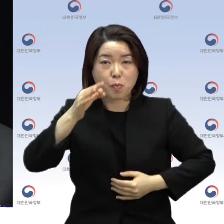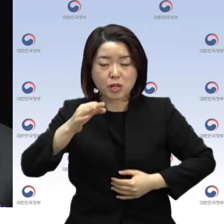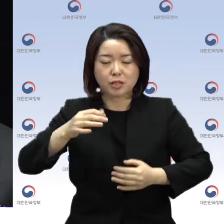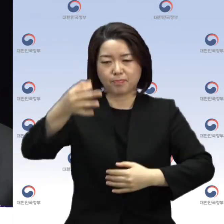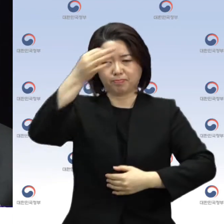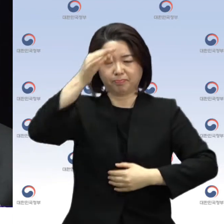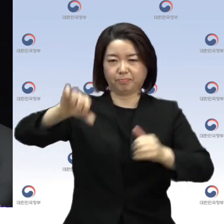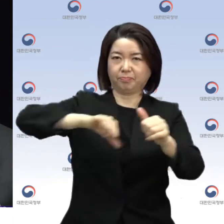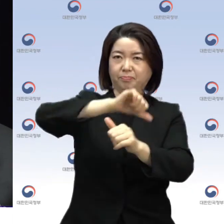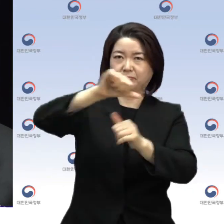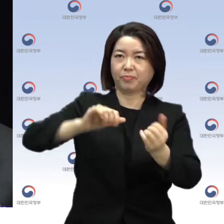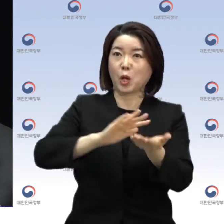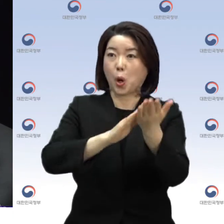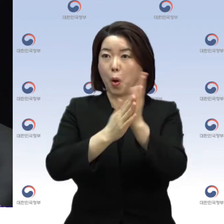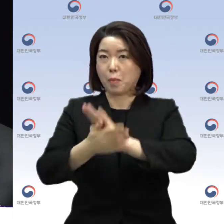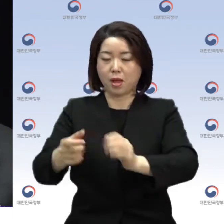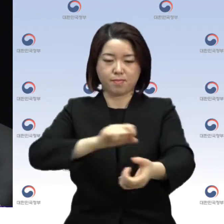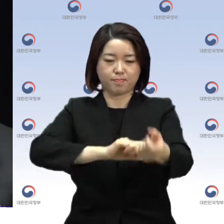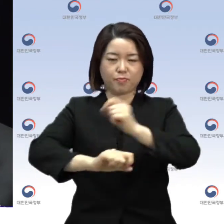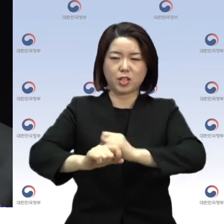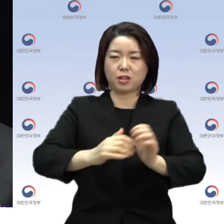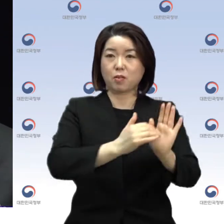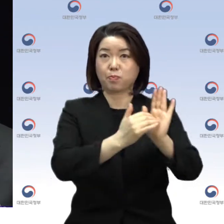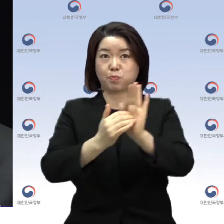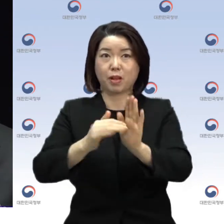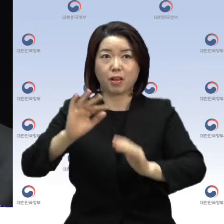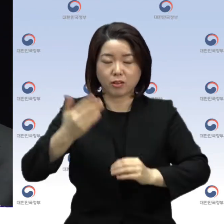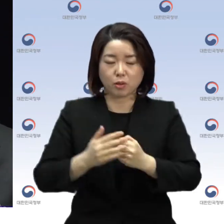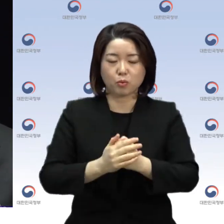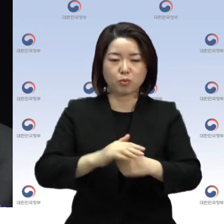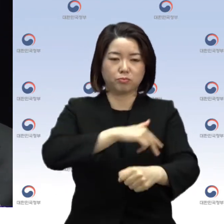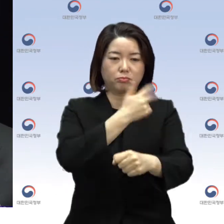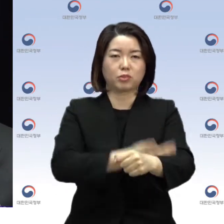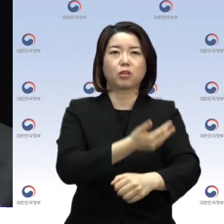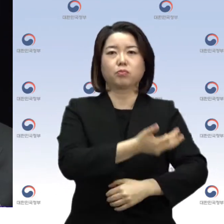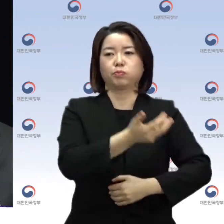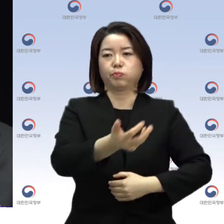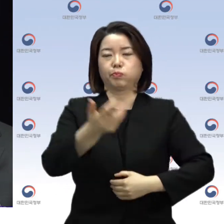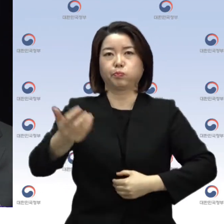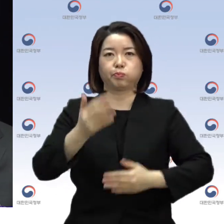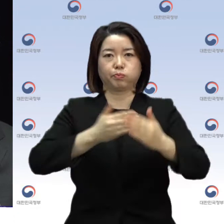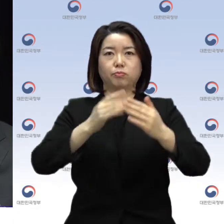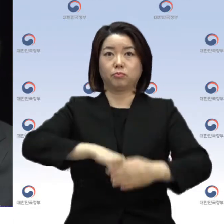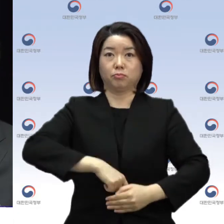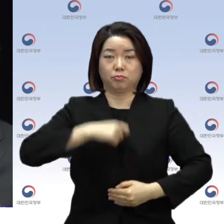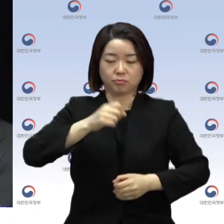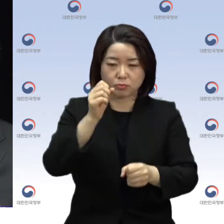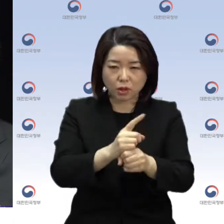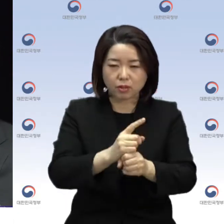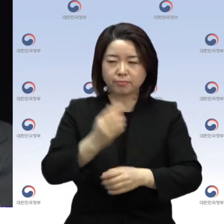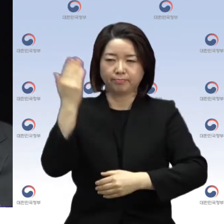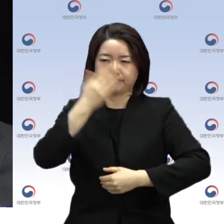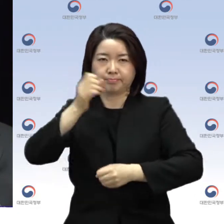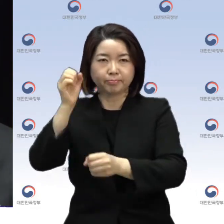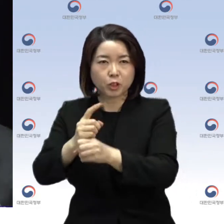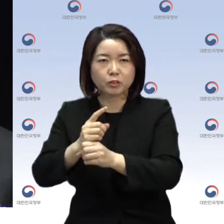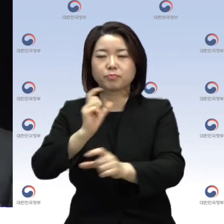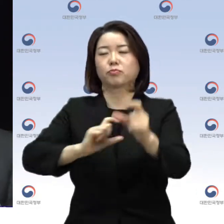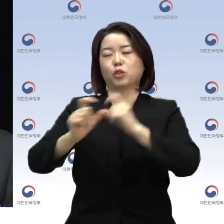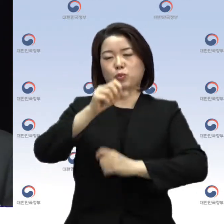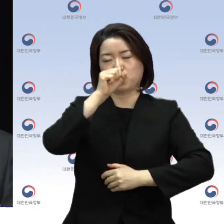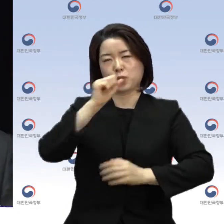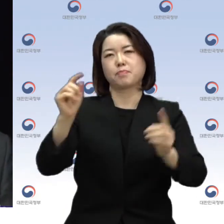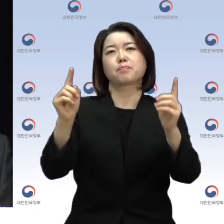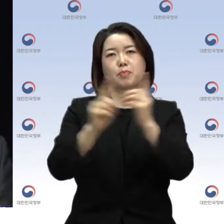변화에 능동적으로 대응해야 되고 저작권 유통의 공정성과 투명성은 더 개선되어야만